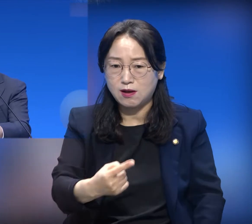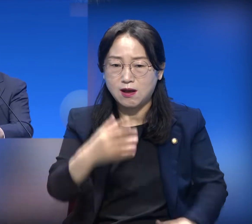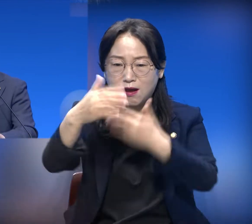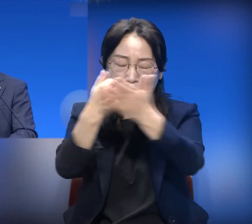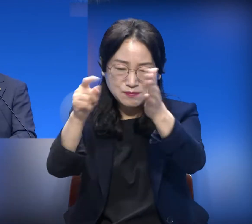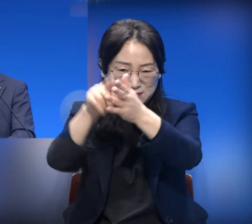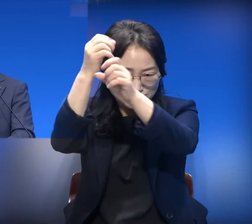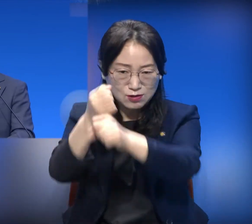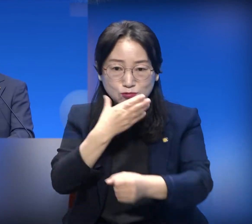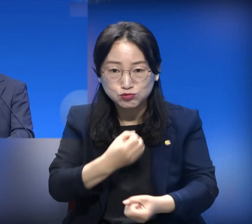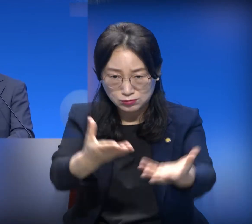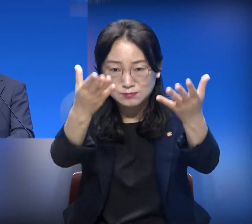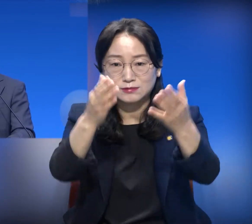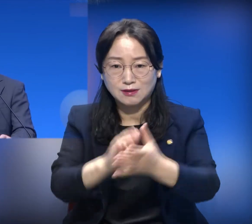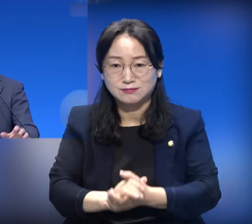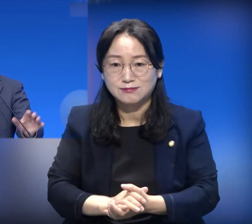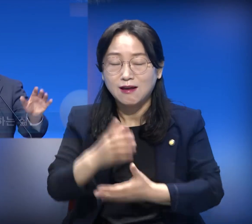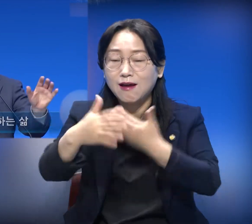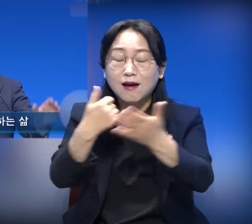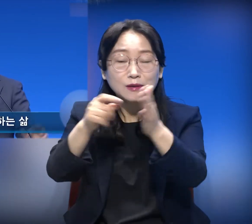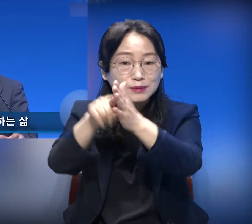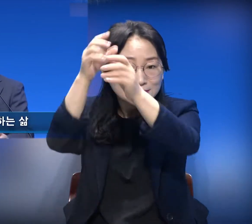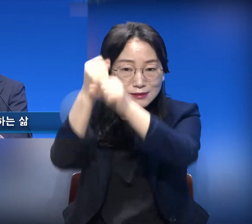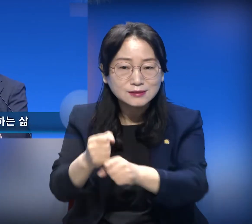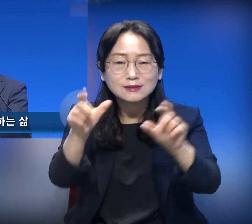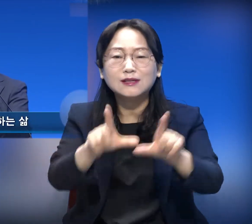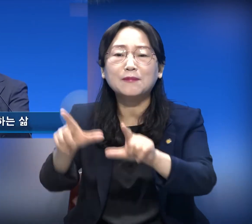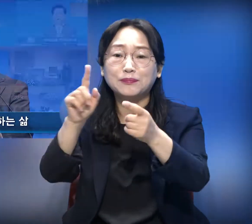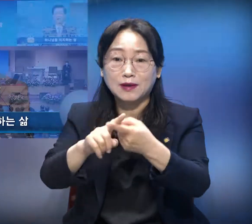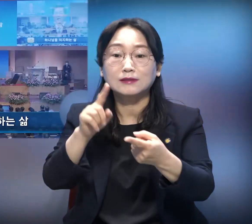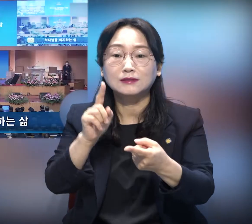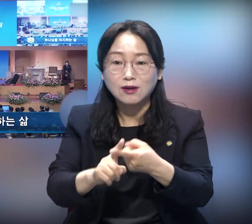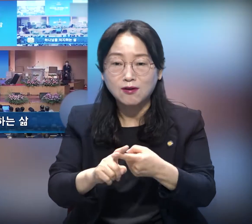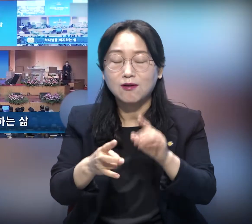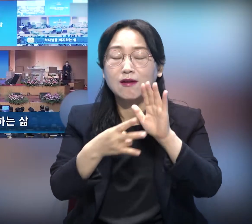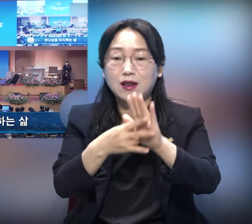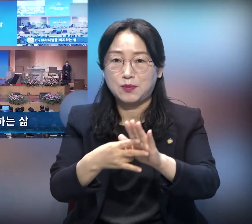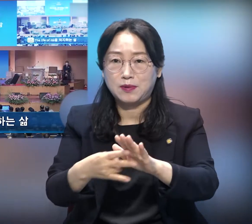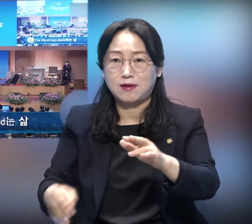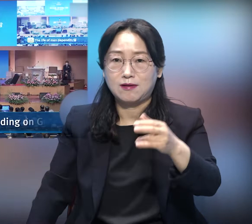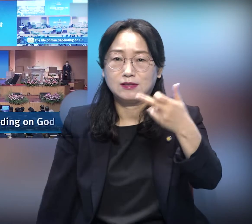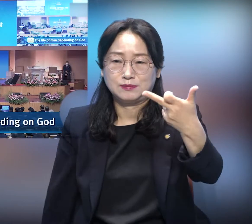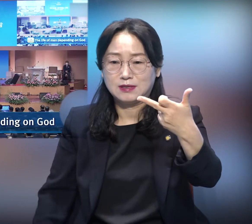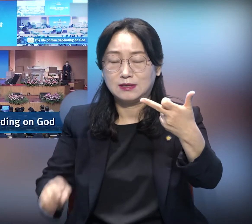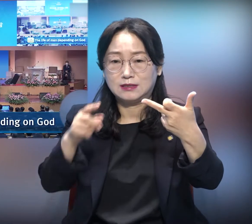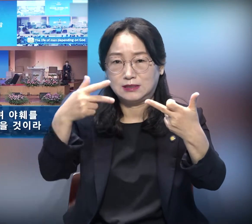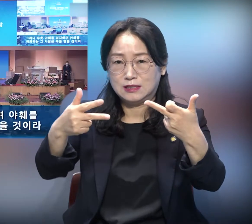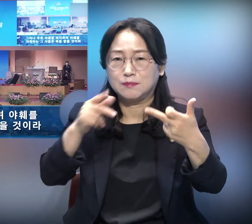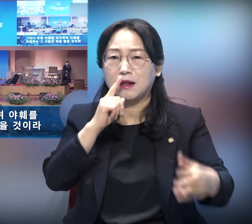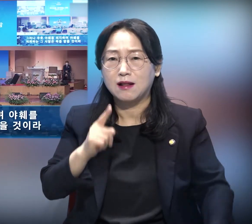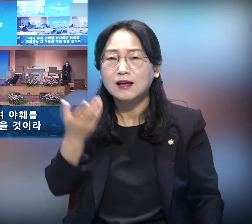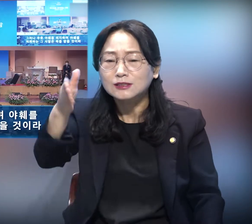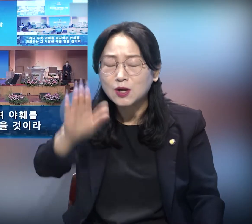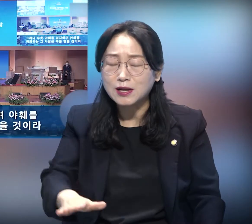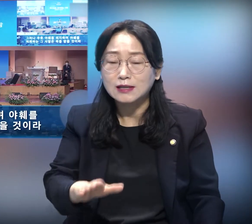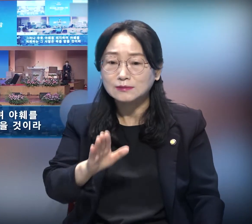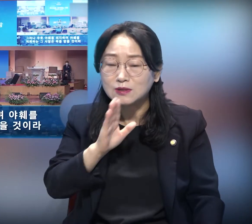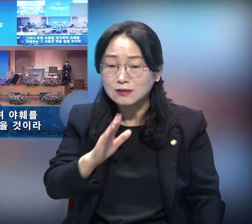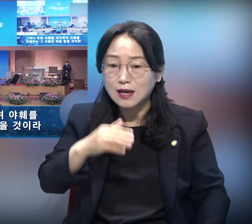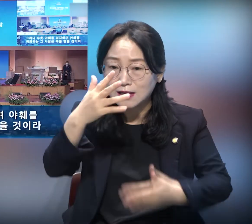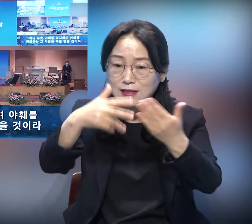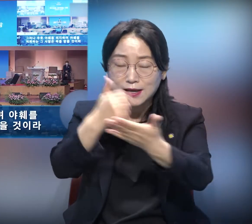이름으로 축원합니다. 하나님을 의지하는 삶에 대하여서 예레미야 10장 7절은 이와 같이 말씀합니다. 그러나 무릇